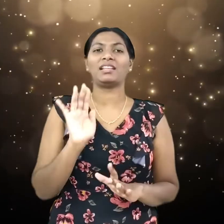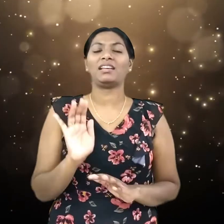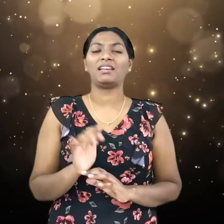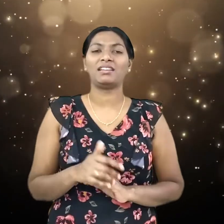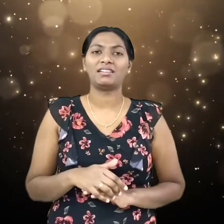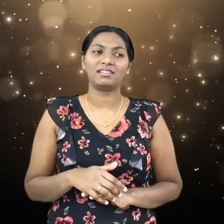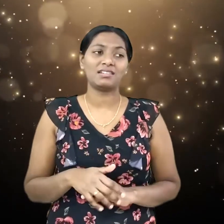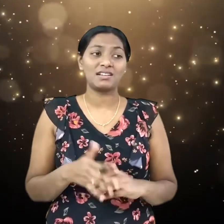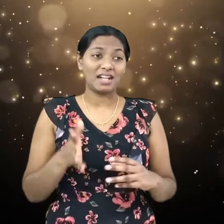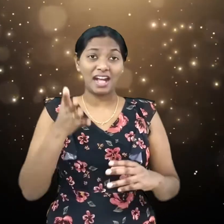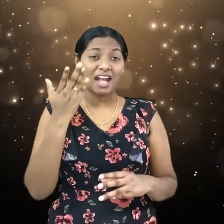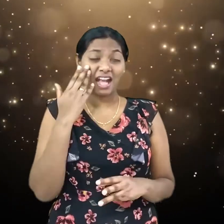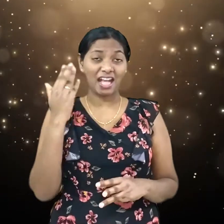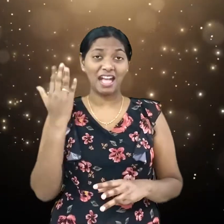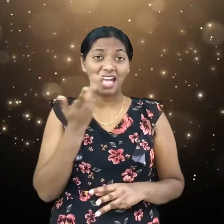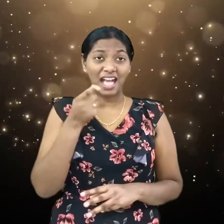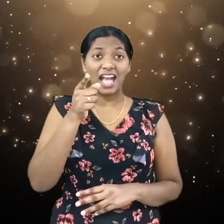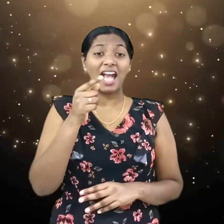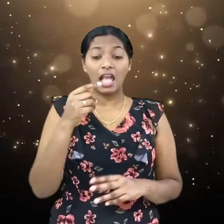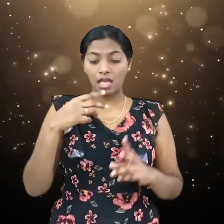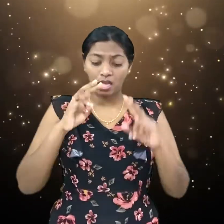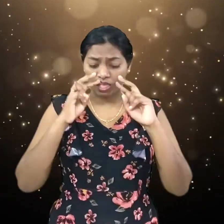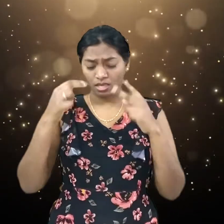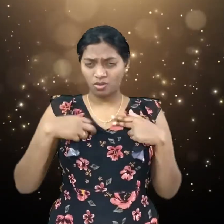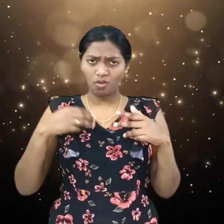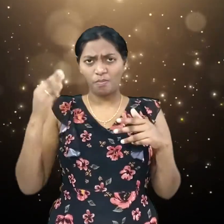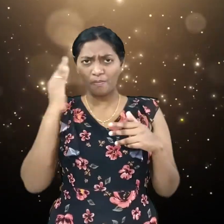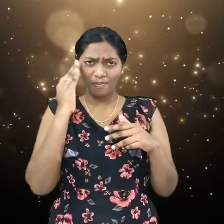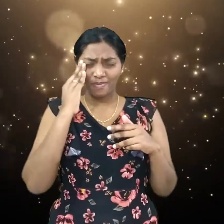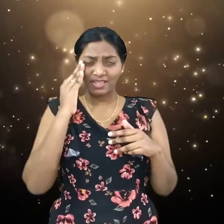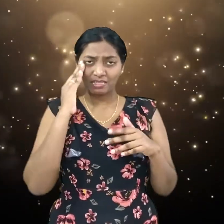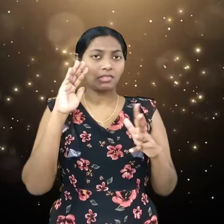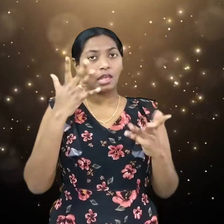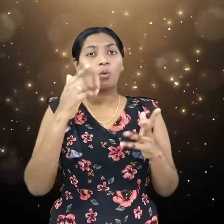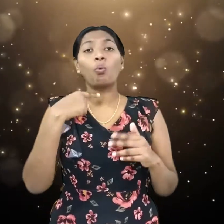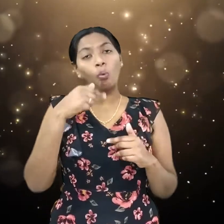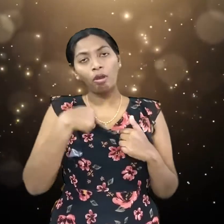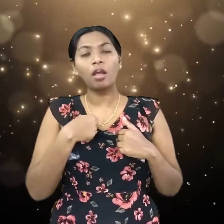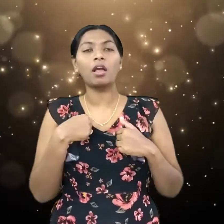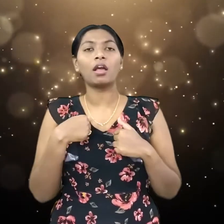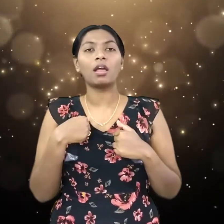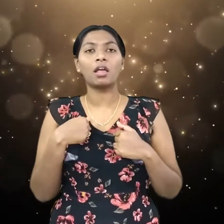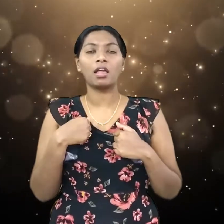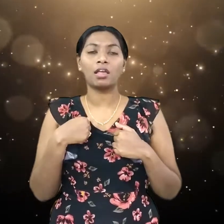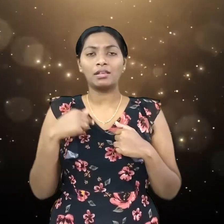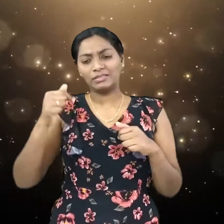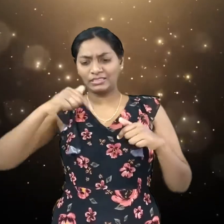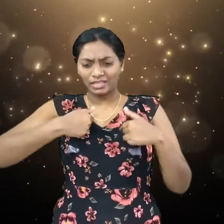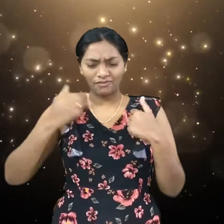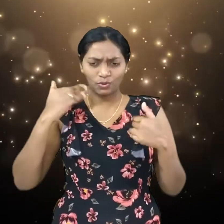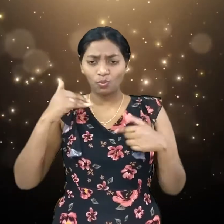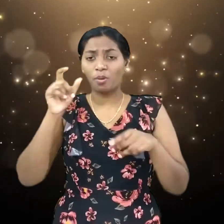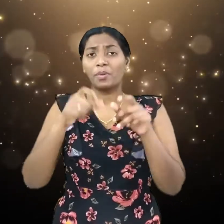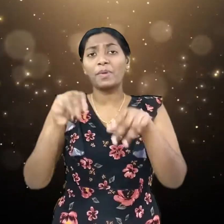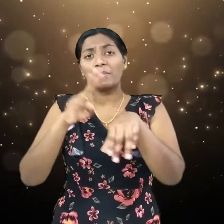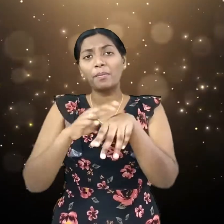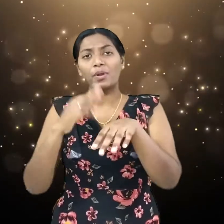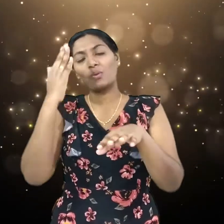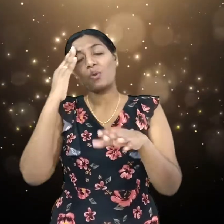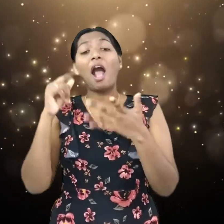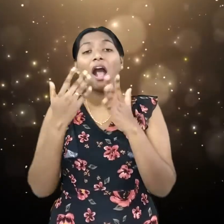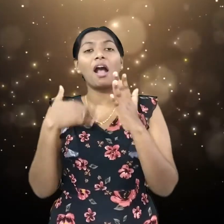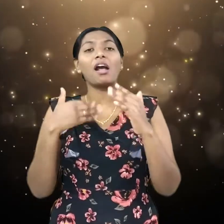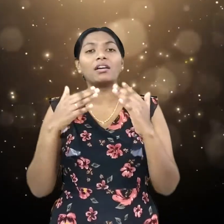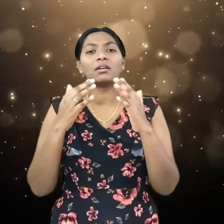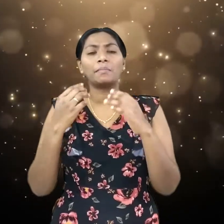लॉर्ड। क्योंकि आपको नहीं पता आप कौन हो, पर मैं आपको भी जानता हूं आप कौन। मैं अपने को तो जानता हूं, आपको भी जानता हूं, क्योंकि मेरे पास क्या?